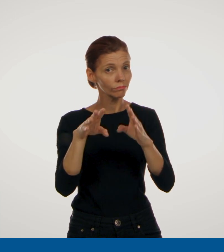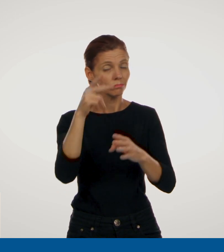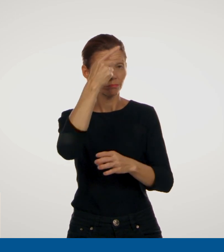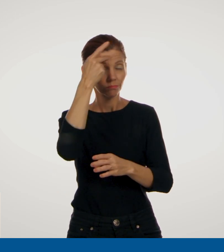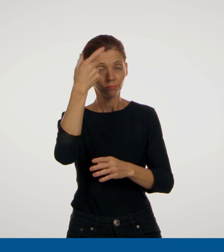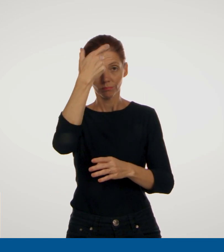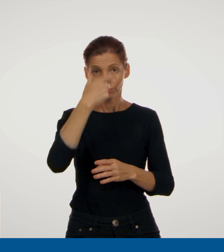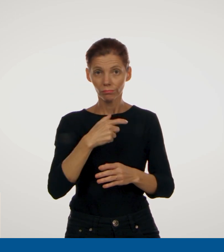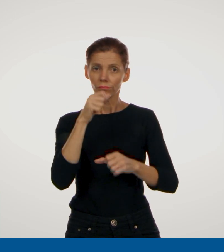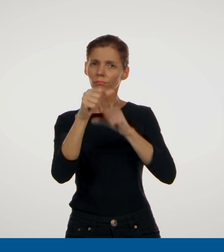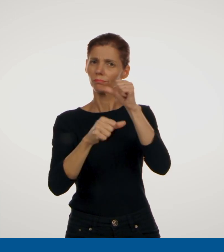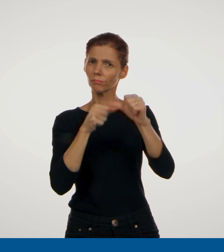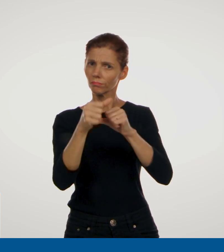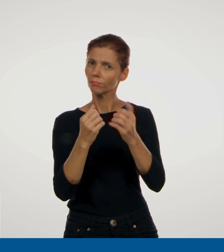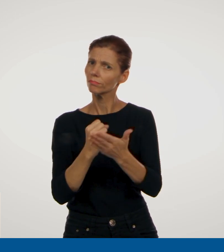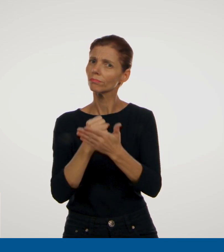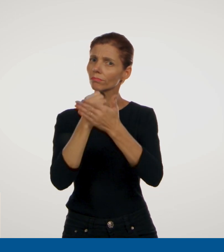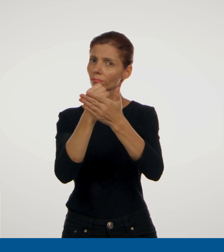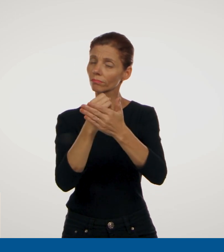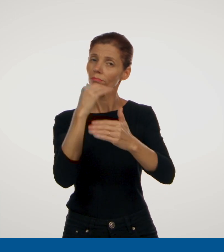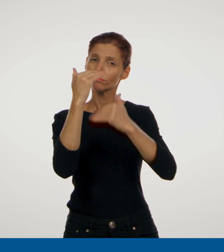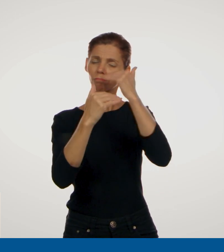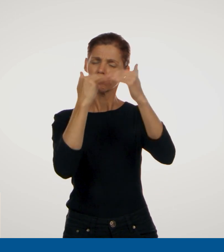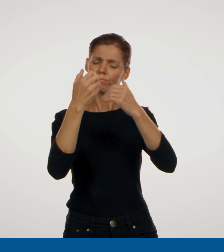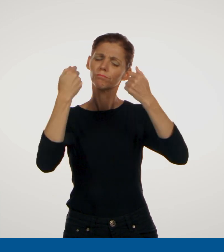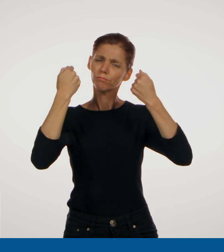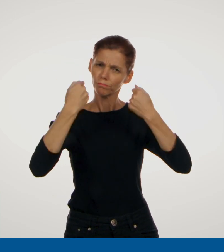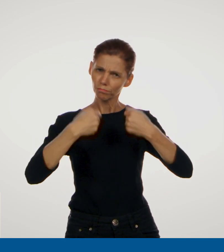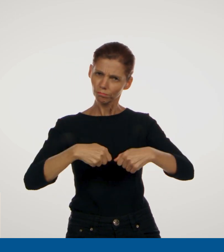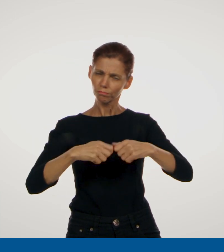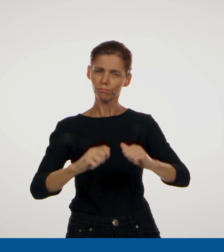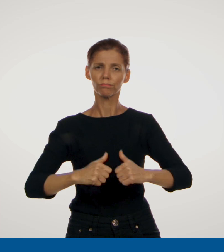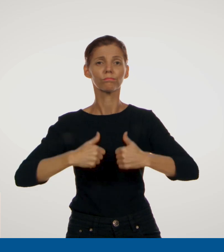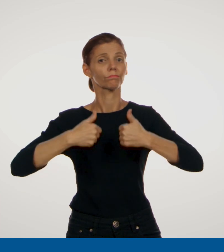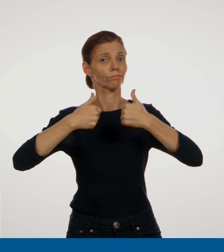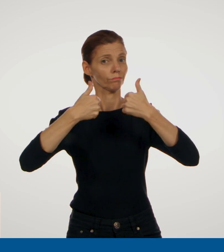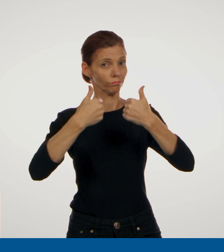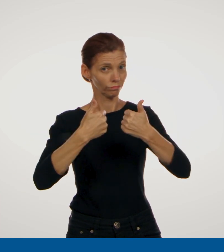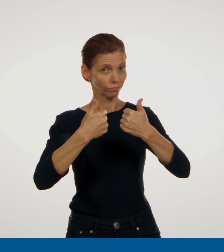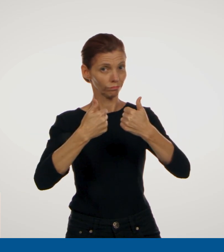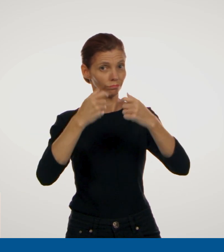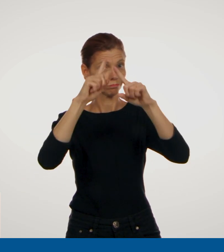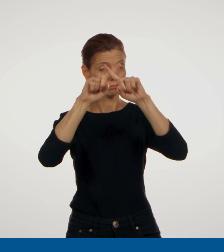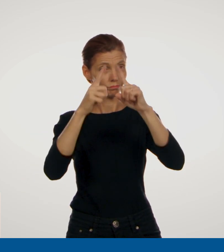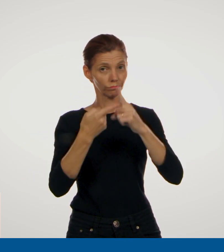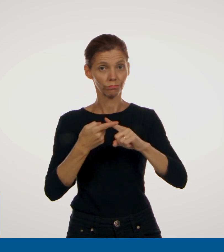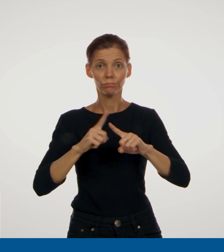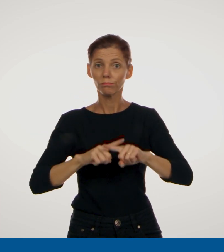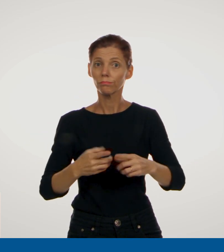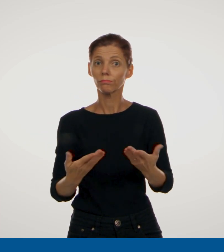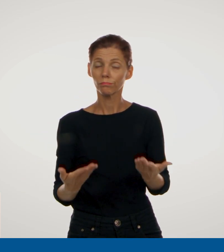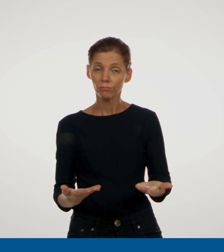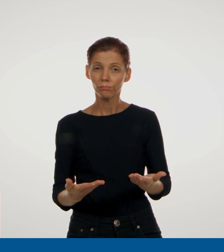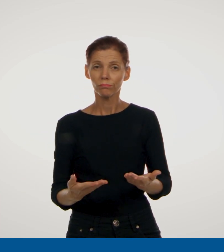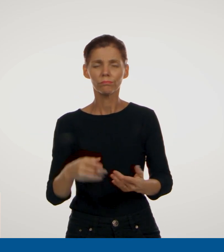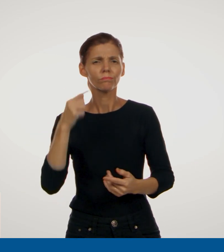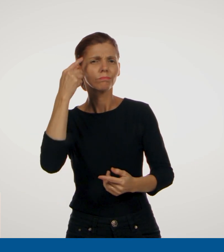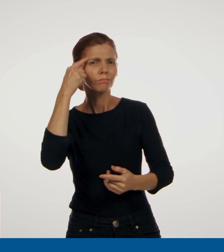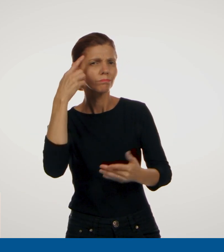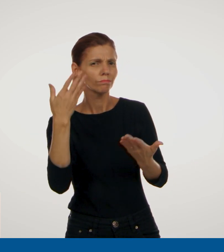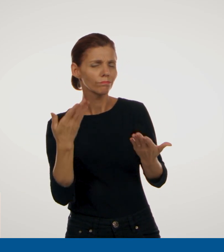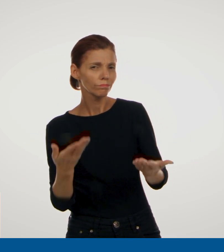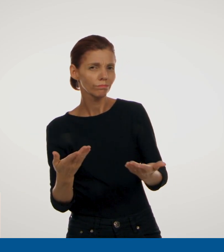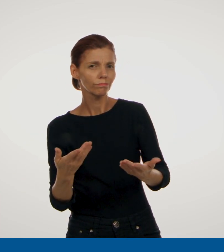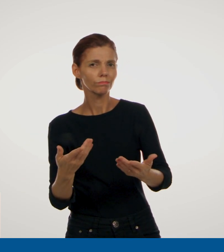de que educar um indivíduo pressupõe transformá-lo e ajudá-lo a desenvolver suas potencialidades. Deve